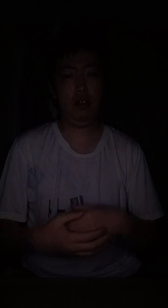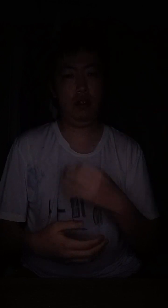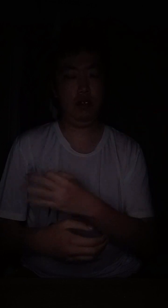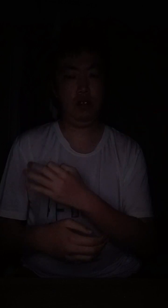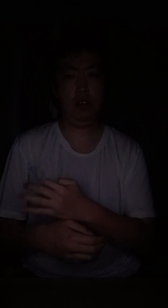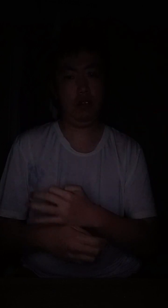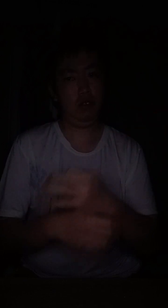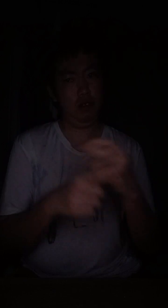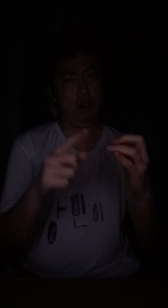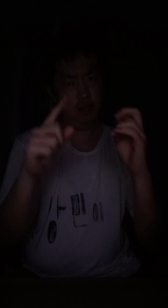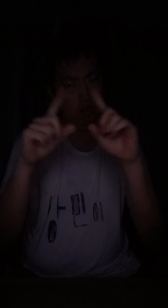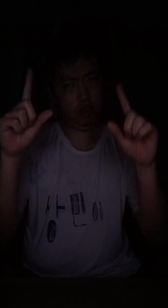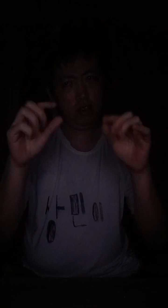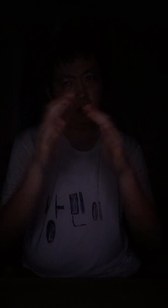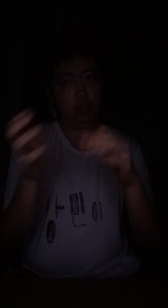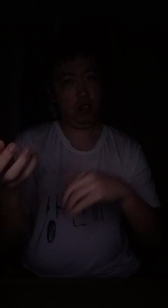본격적으로 몰카 탐지 장비를 구입했는데